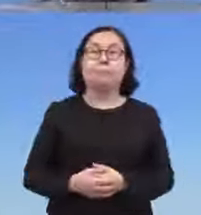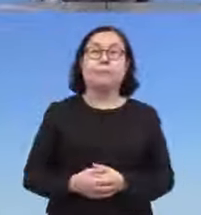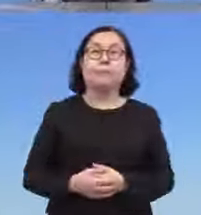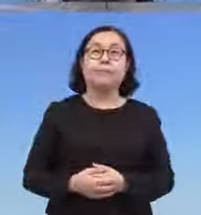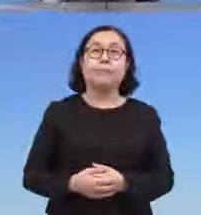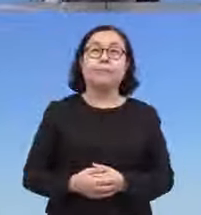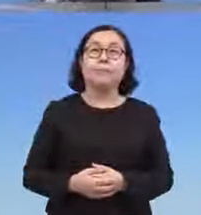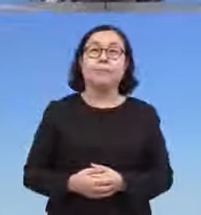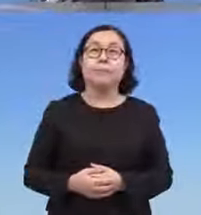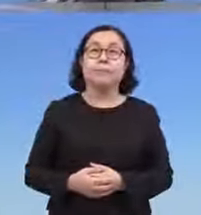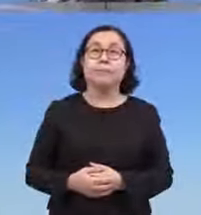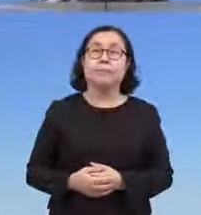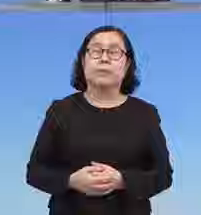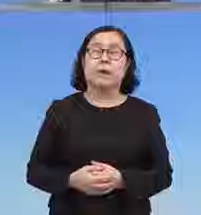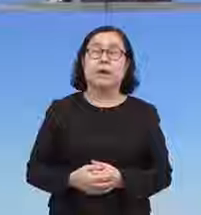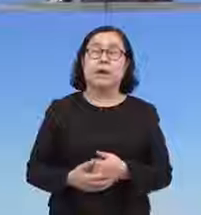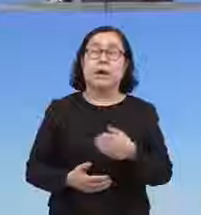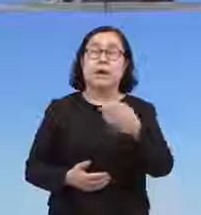그런데 여러분 여기서 한 가지요.